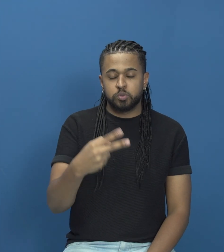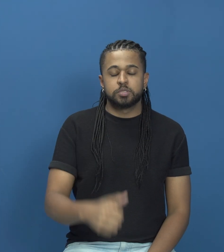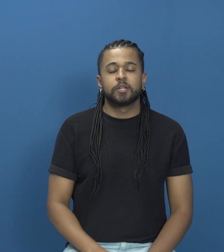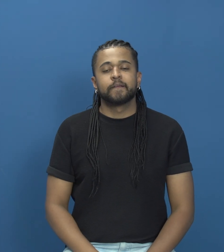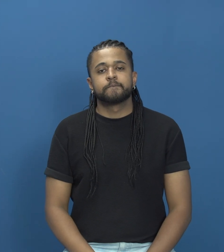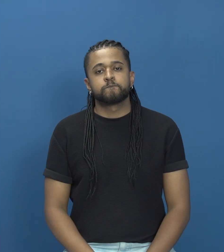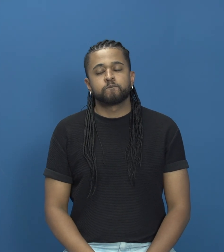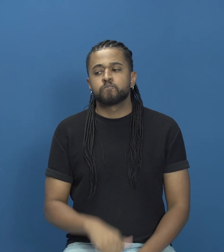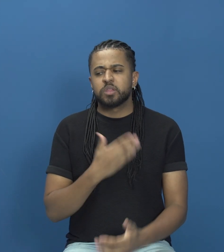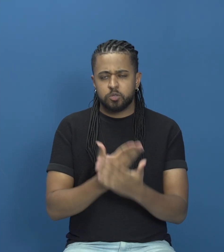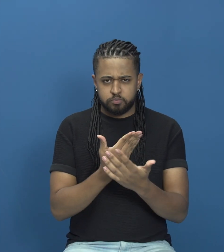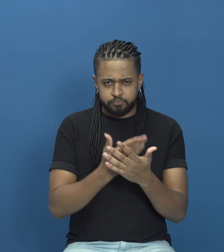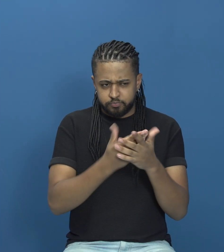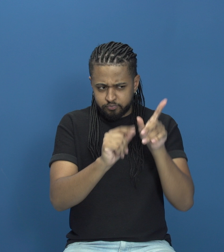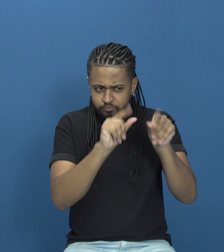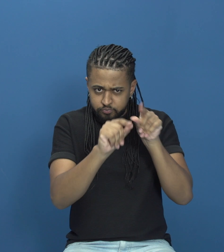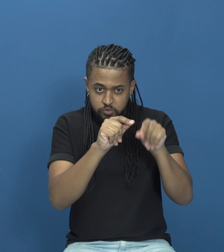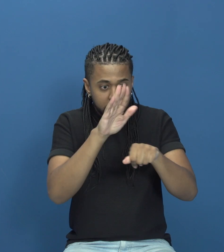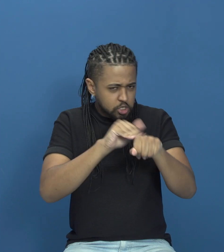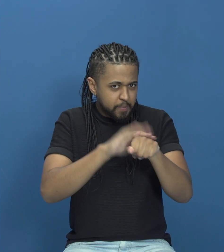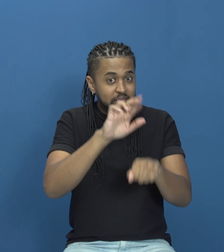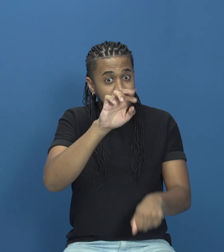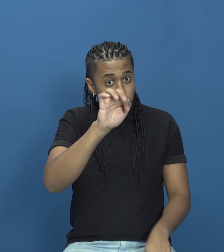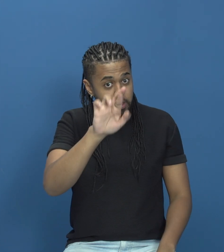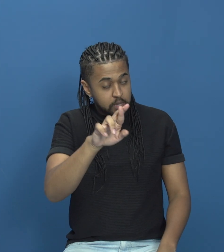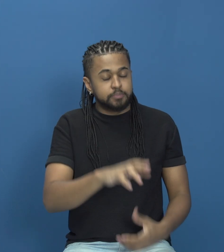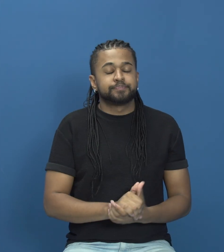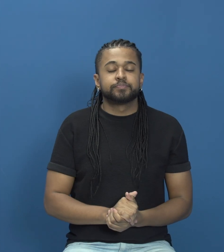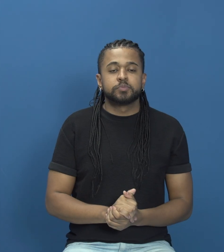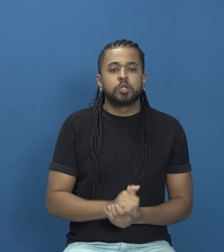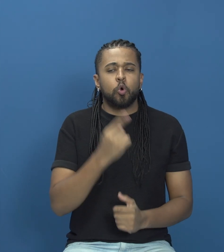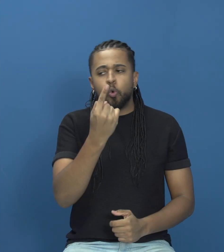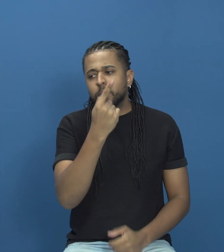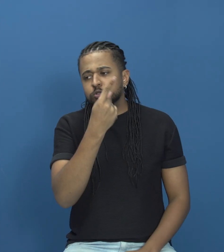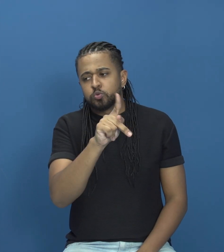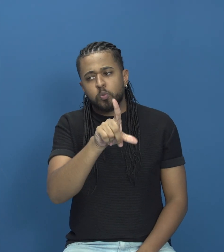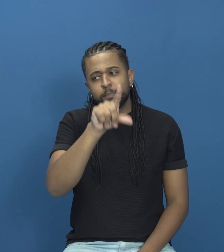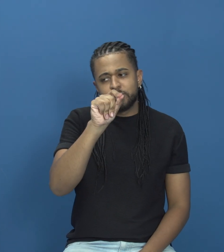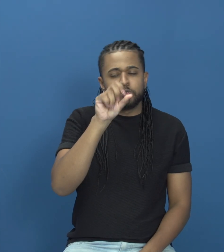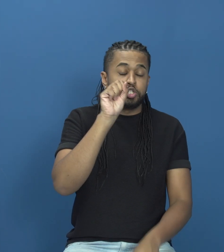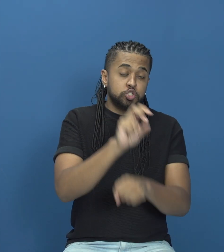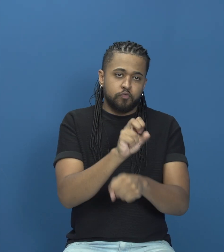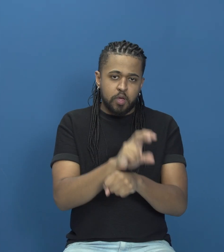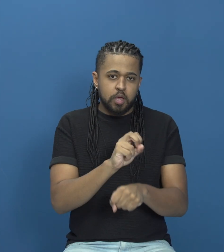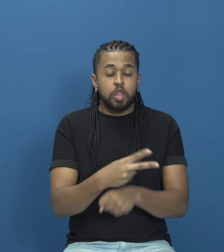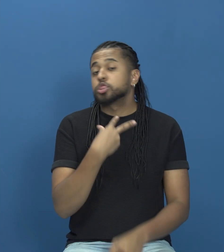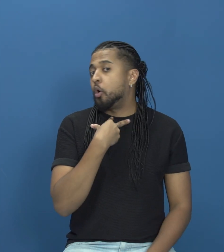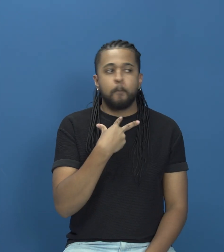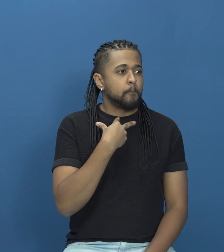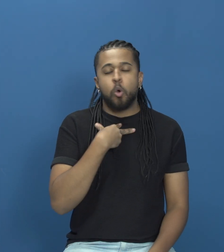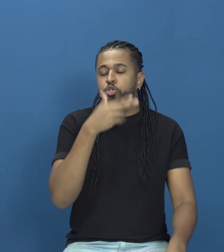15.2. O estudante selecionado na chamada regular em uma de suas opções de vaga não